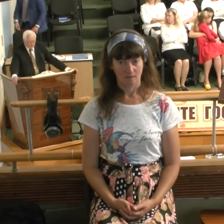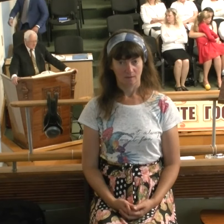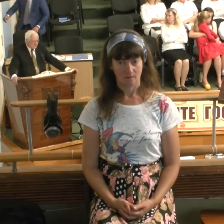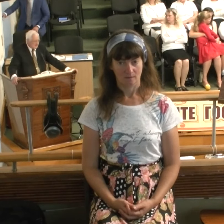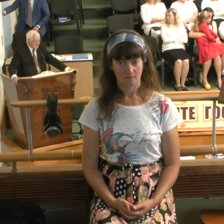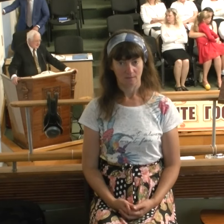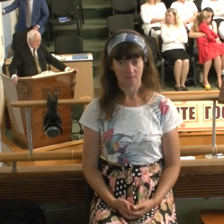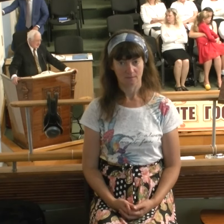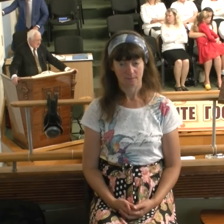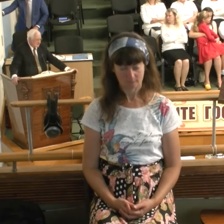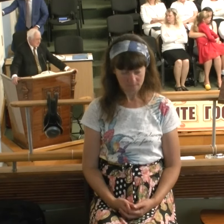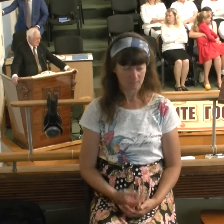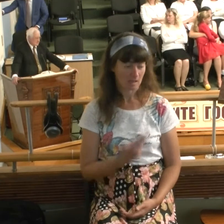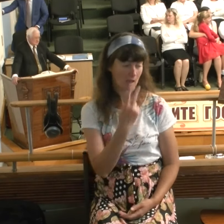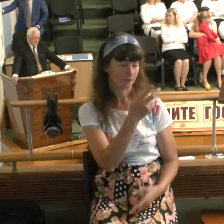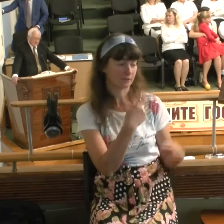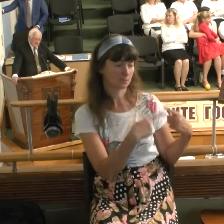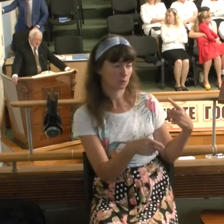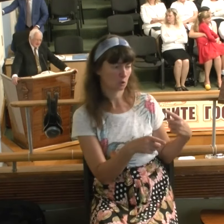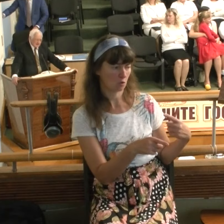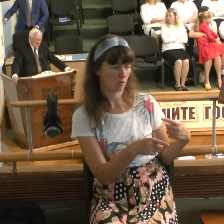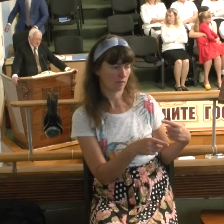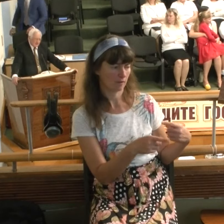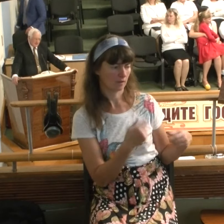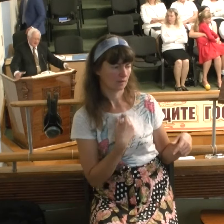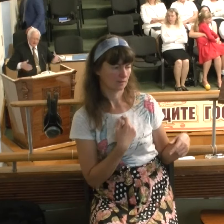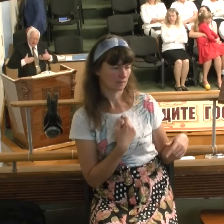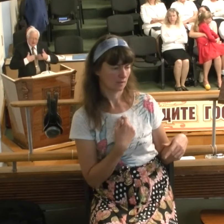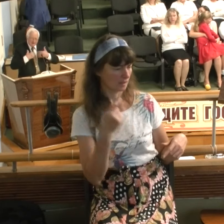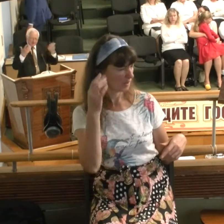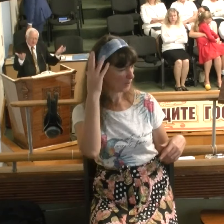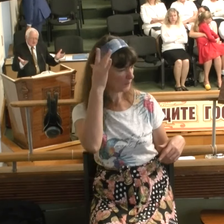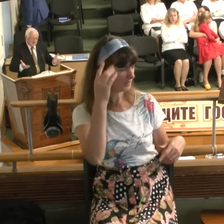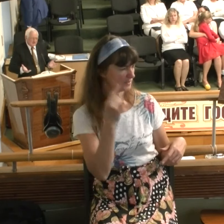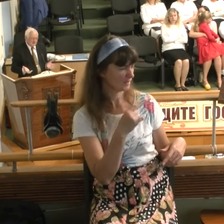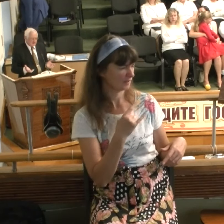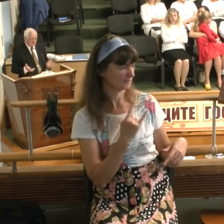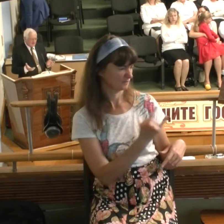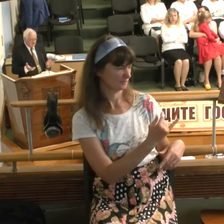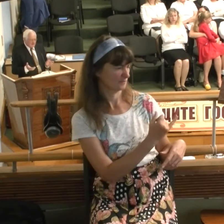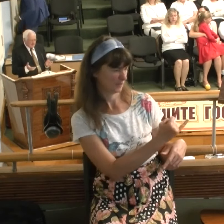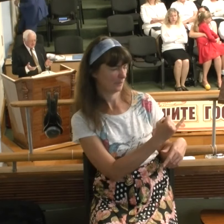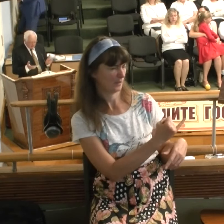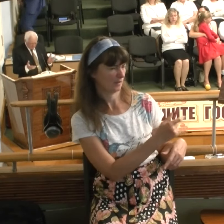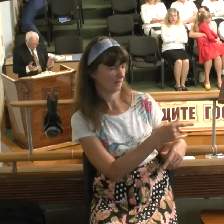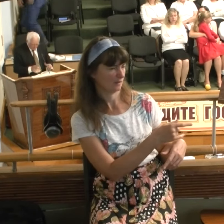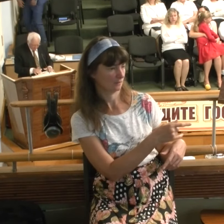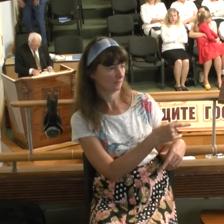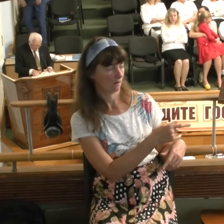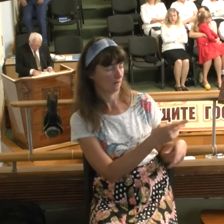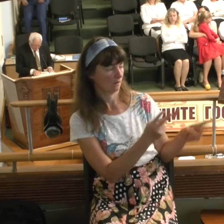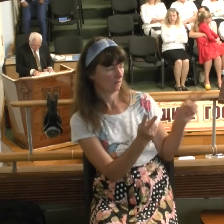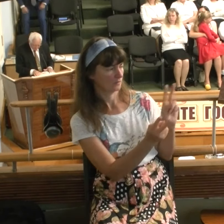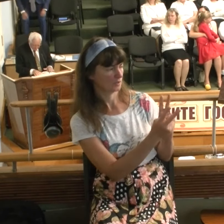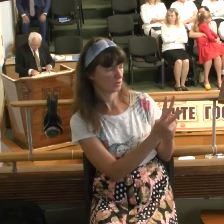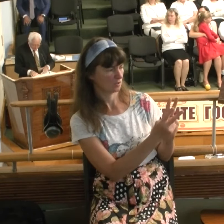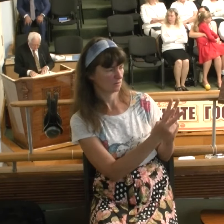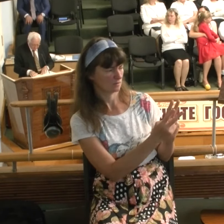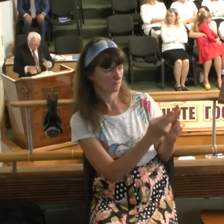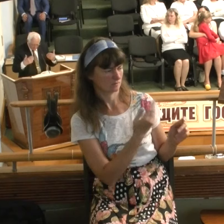снова нужно руку дать, снова нужно сидеть рядом, а расположения нет. Когда